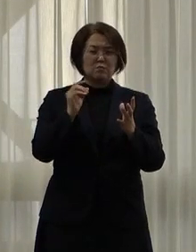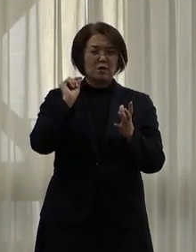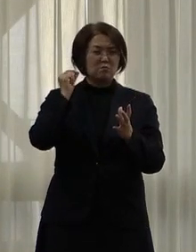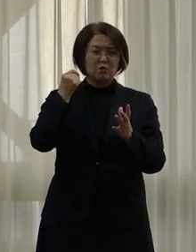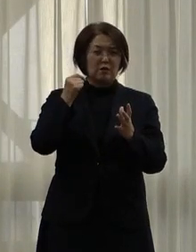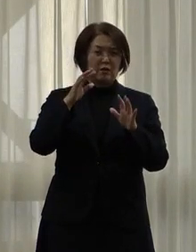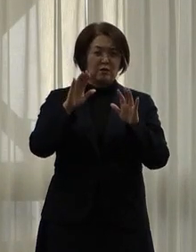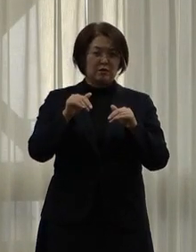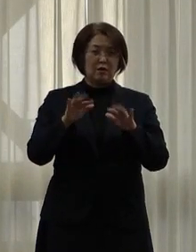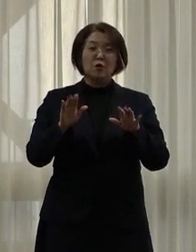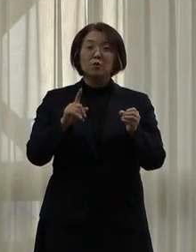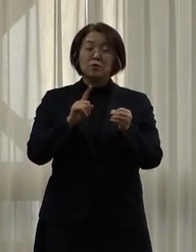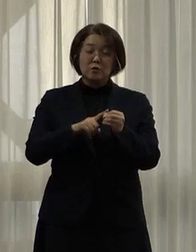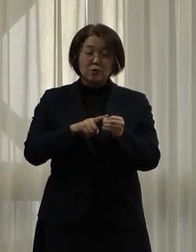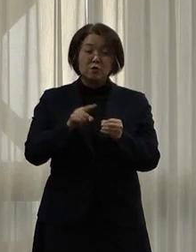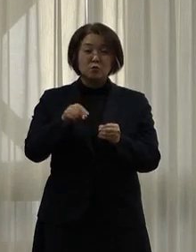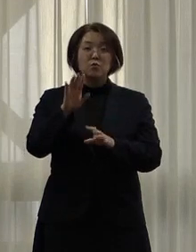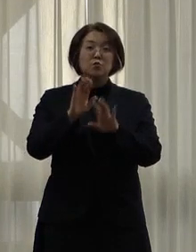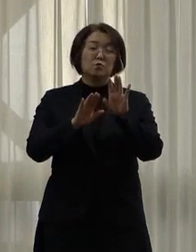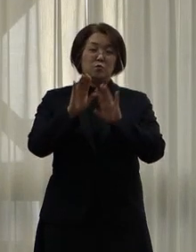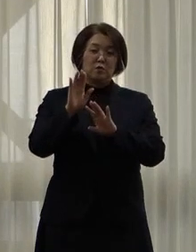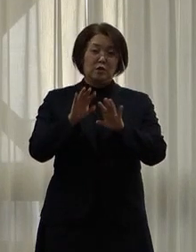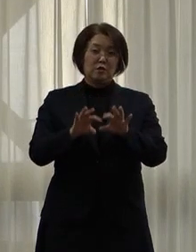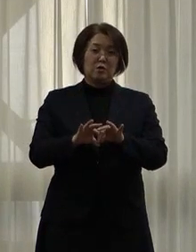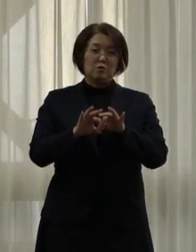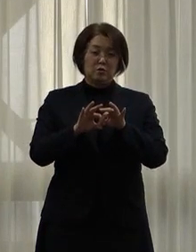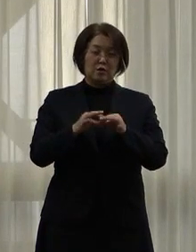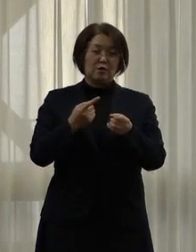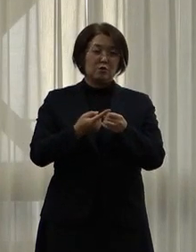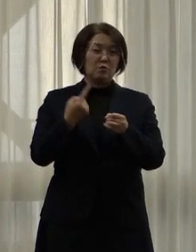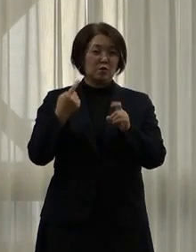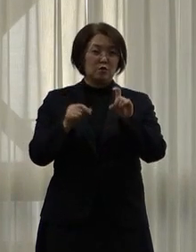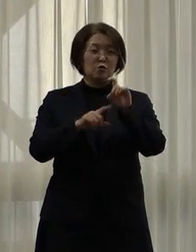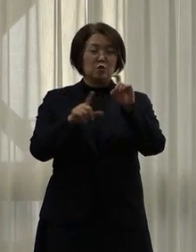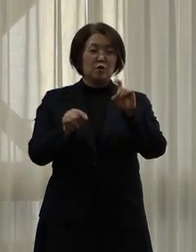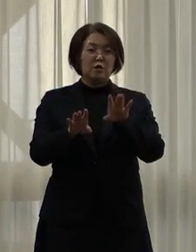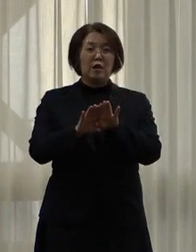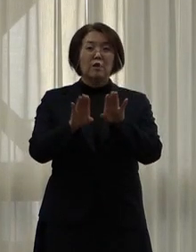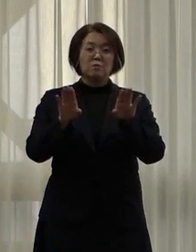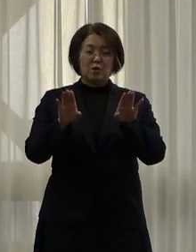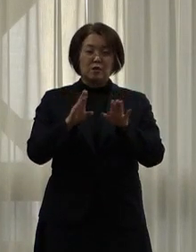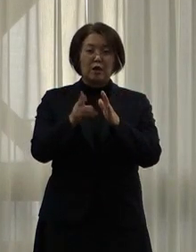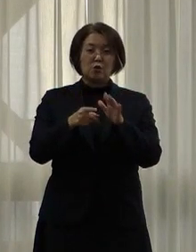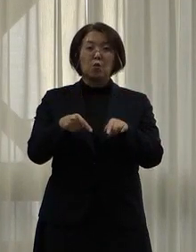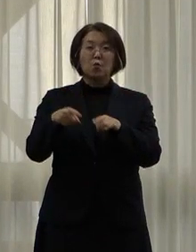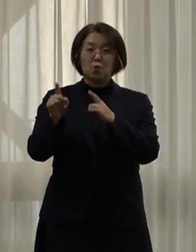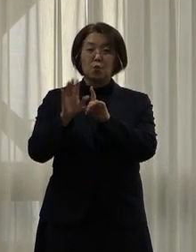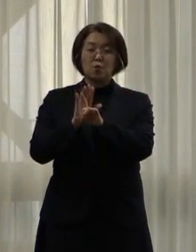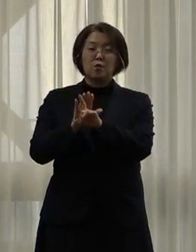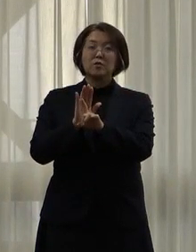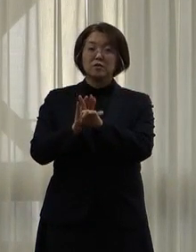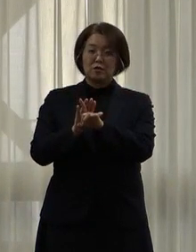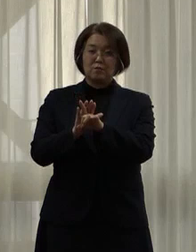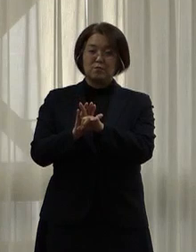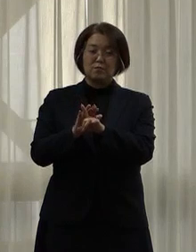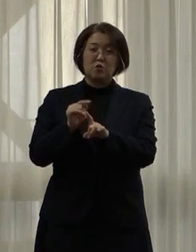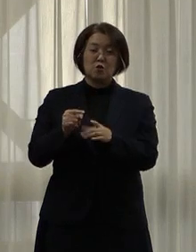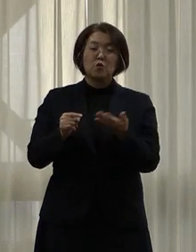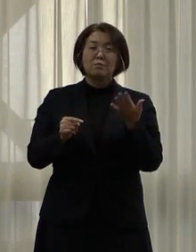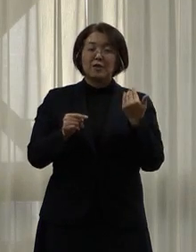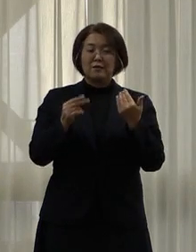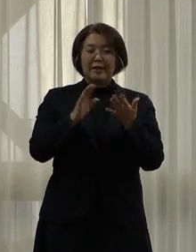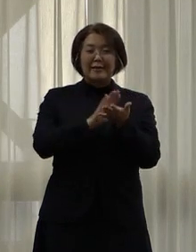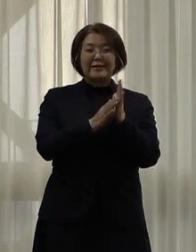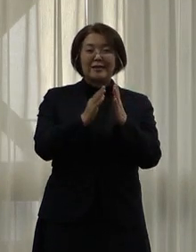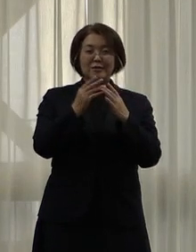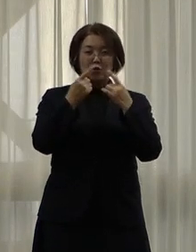囲気であるというふうに思います。そういう意味では、この昨年10月から始まりました旅行支援、またそれに至るまでは、県独